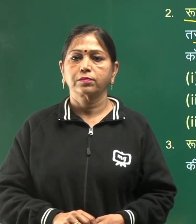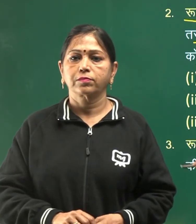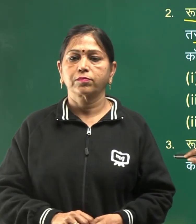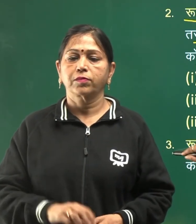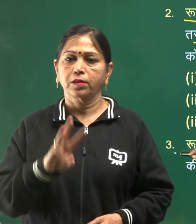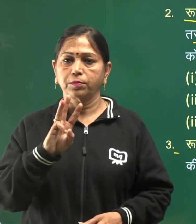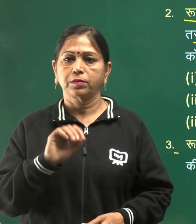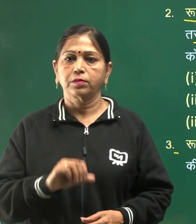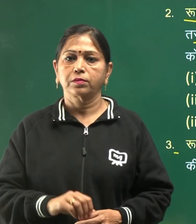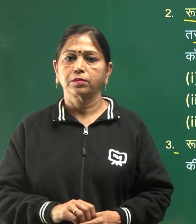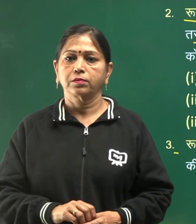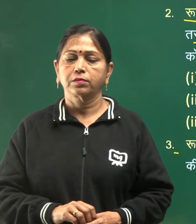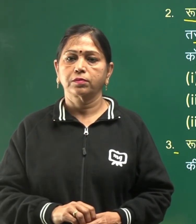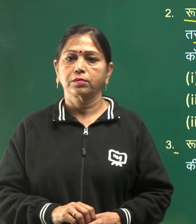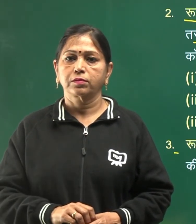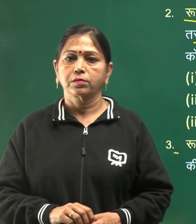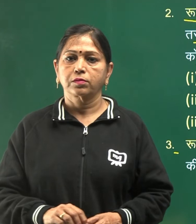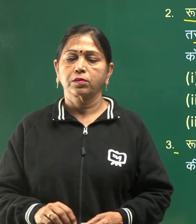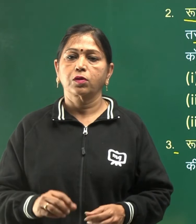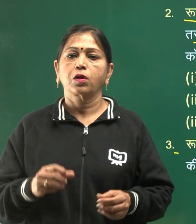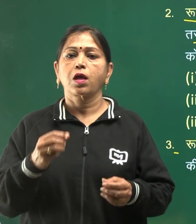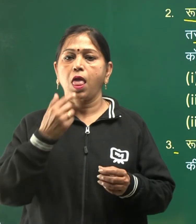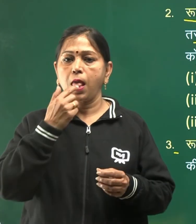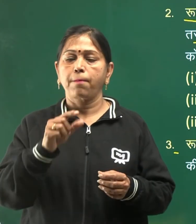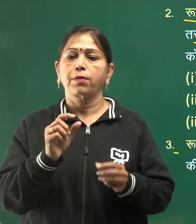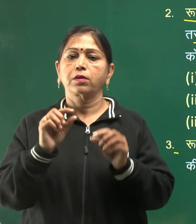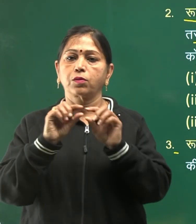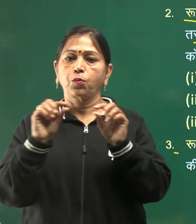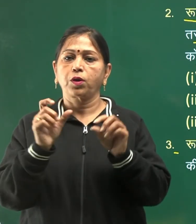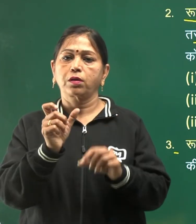नंबर 3, रुधिर वाहिकाएं